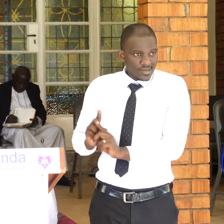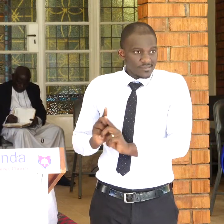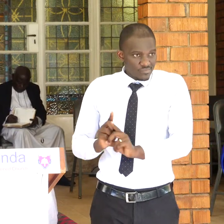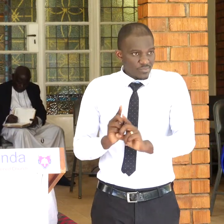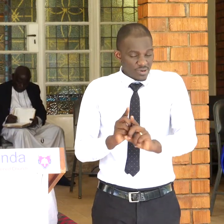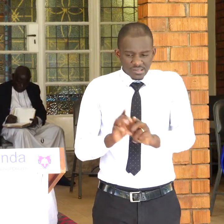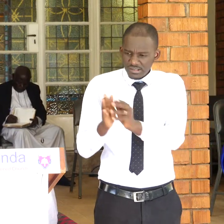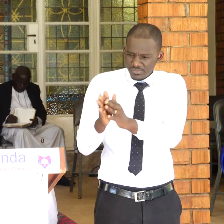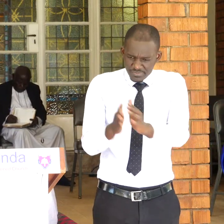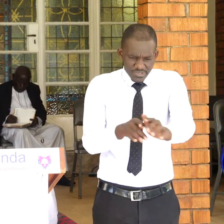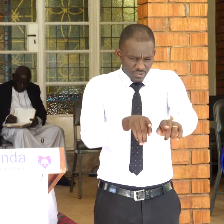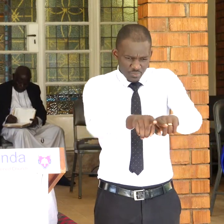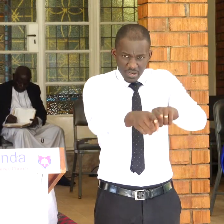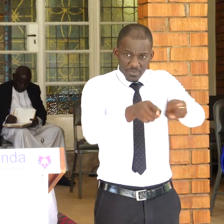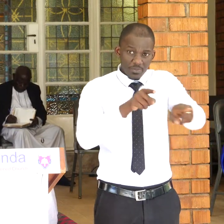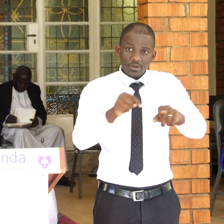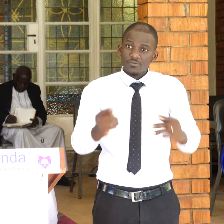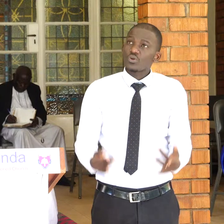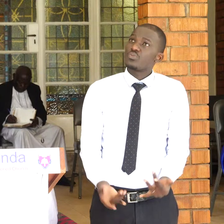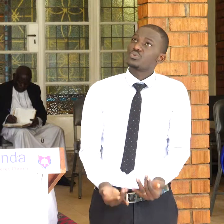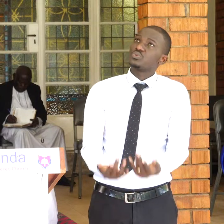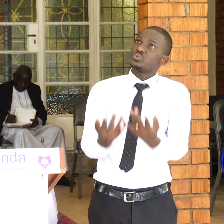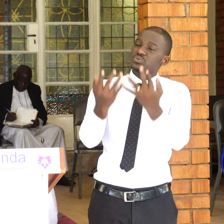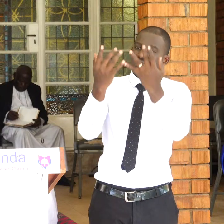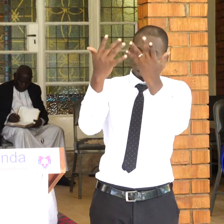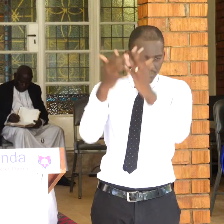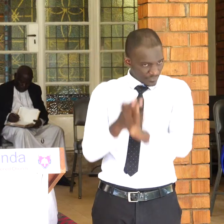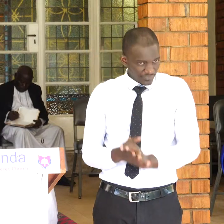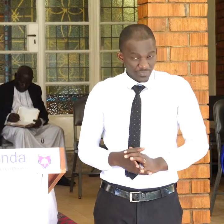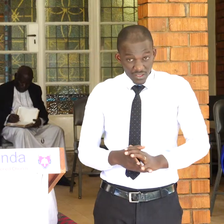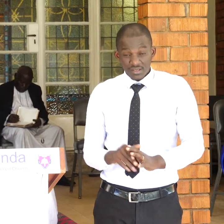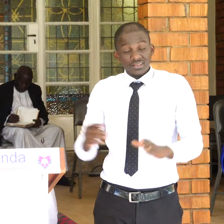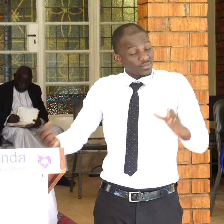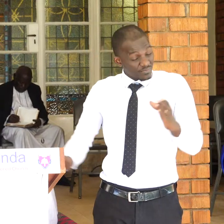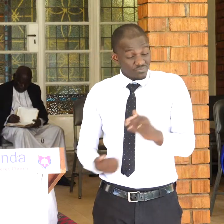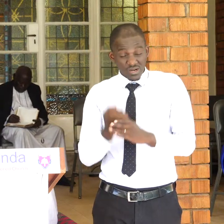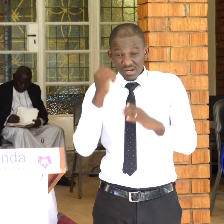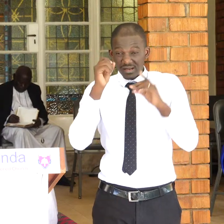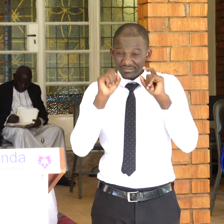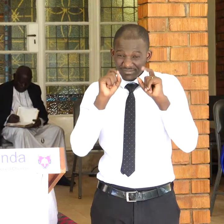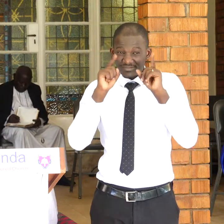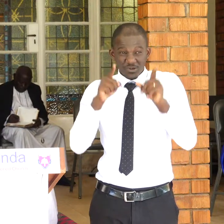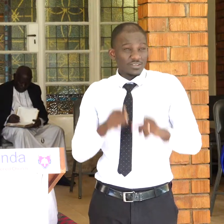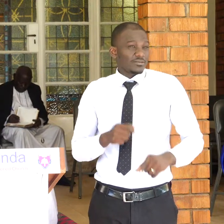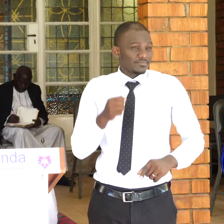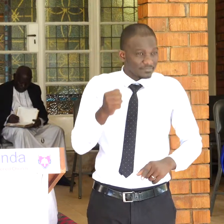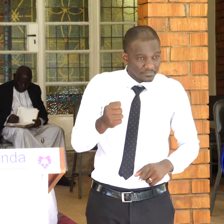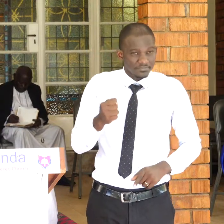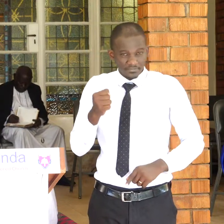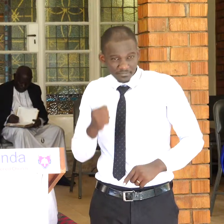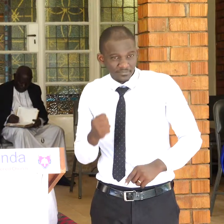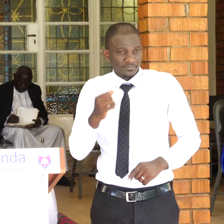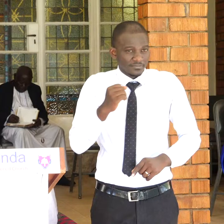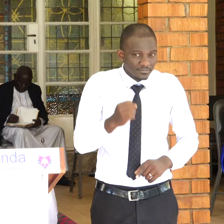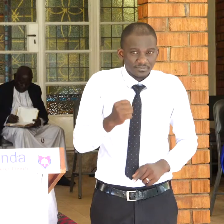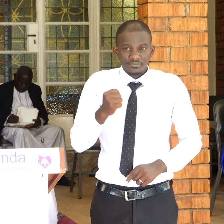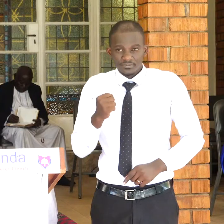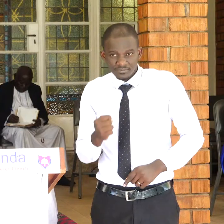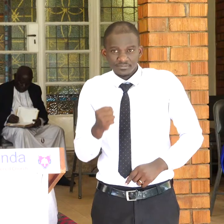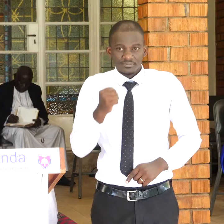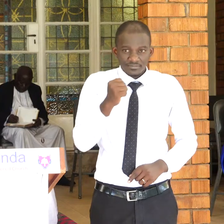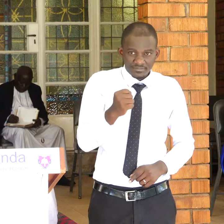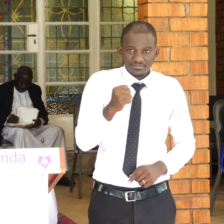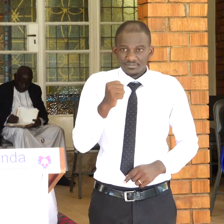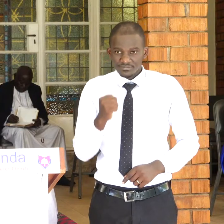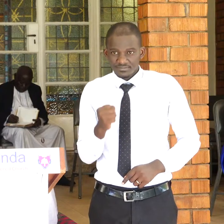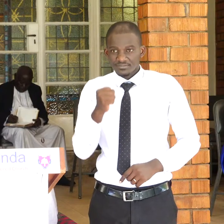enku ez'ekiweebwayo ekyokebwa, n'agolokoka n'agenda mu kifo Katonda kye yamugambako.